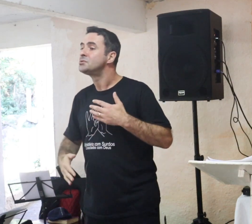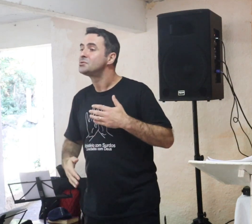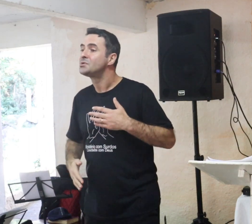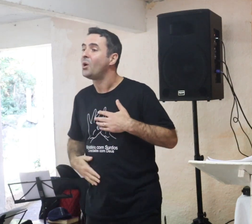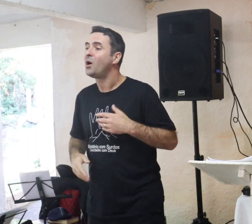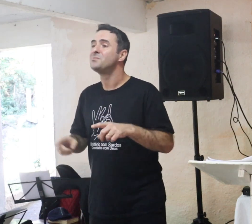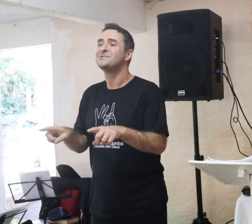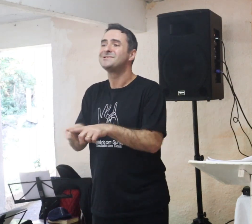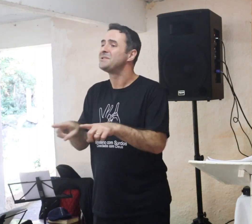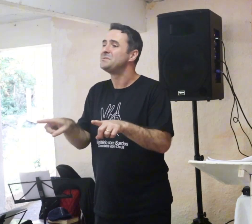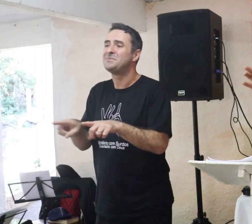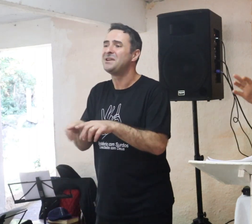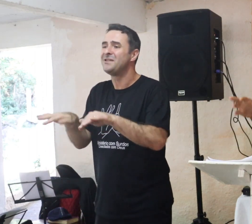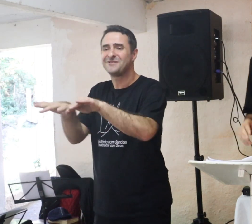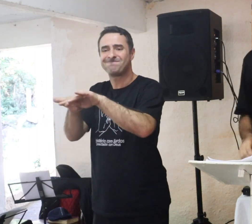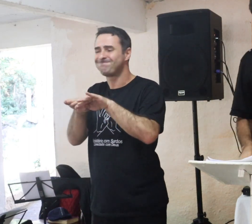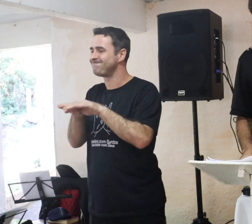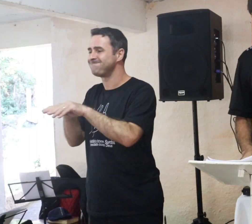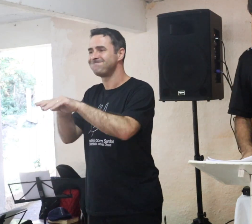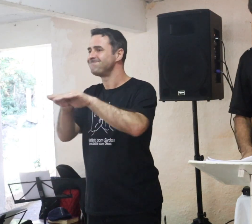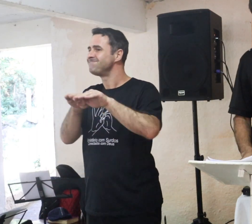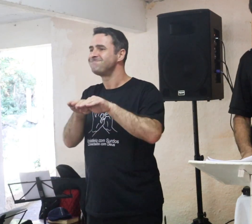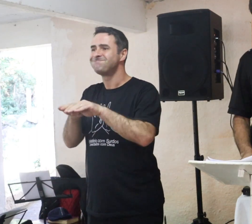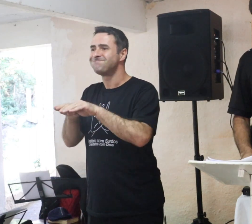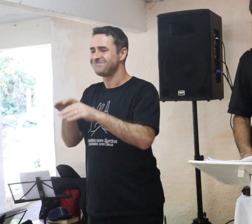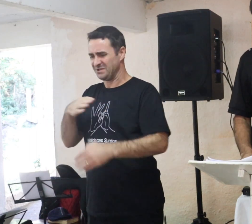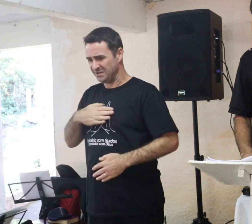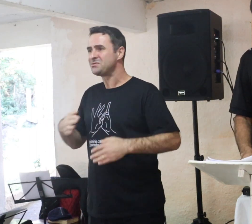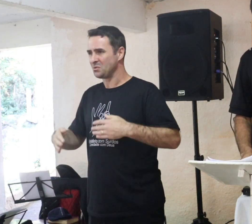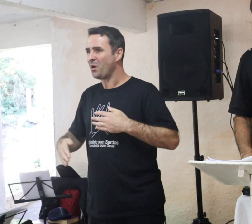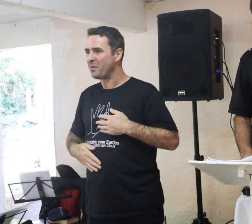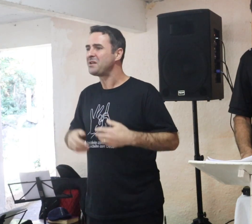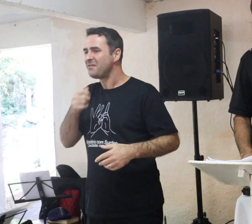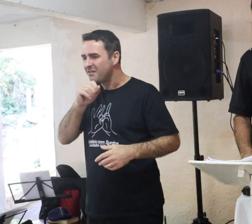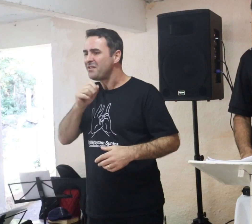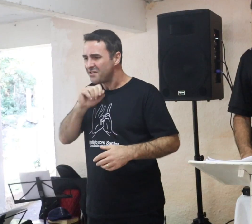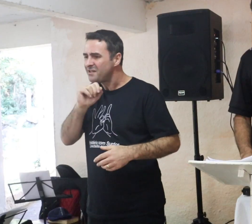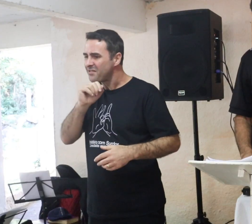os corpos atuais. Eles têm data de validade.